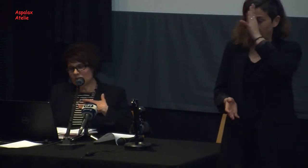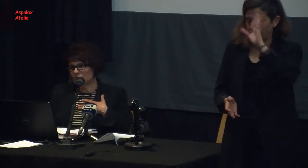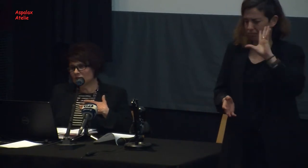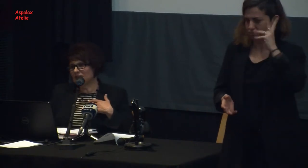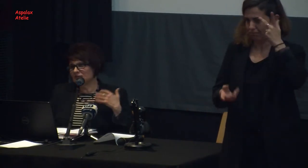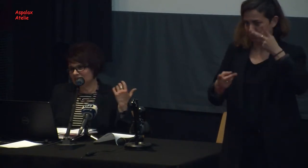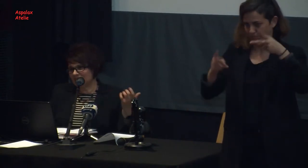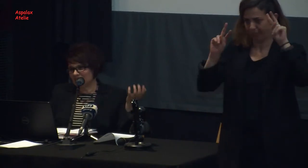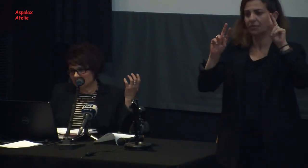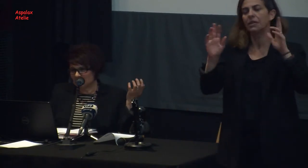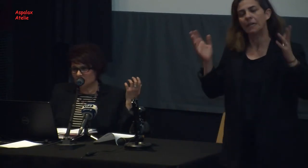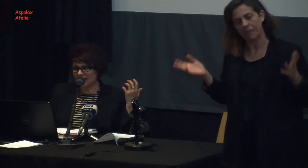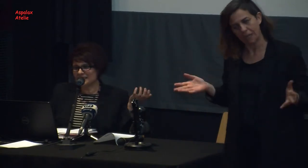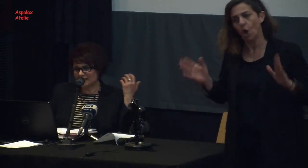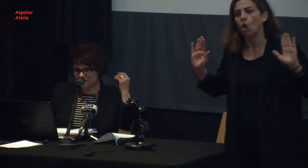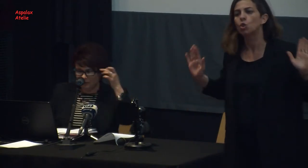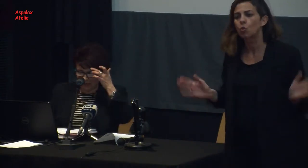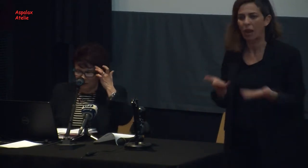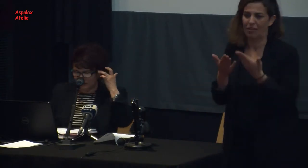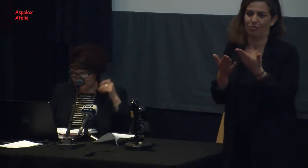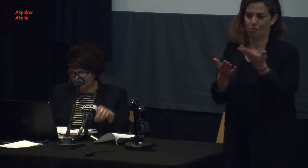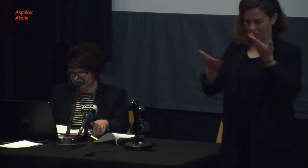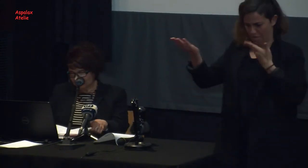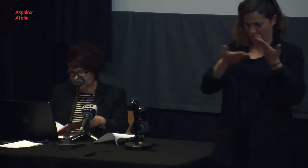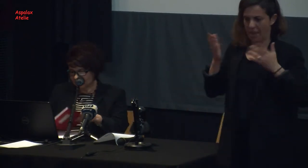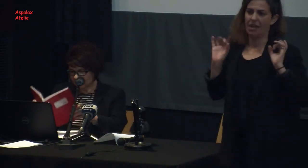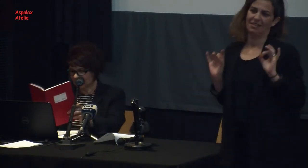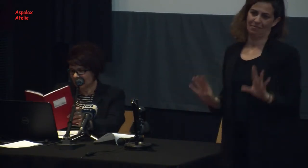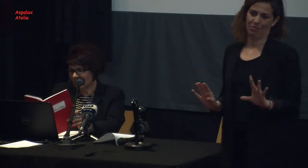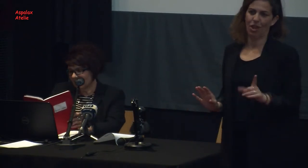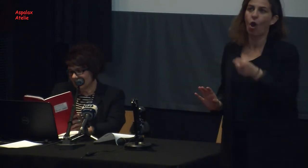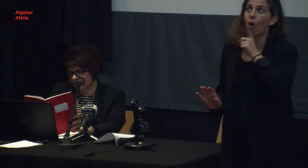δεν θα υποστώ τη βία αυτή που είχα ζήσει παλιότερα.